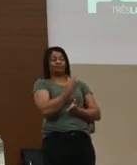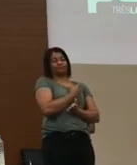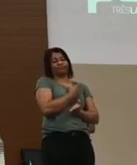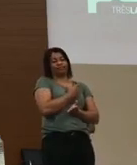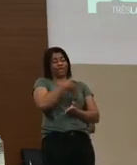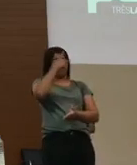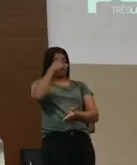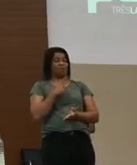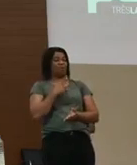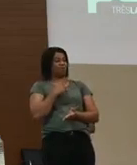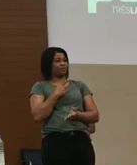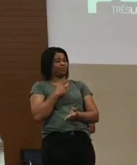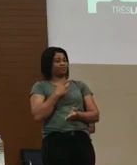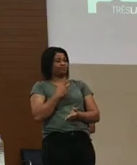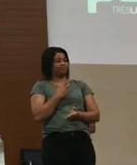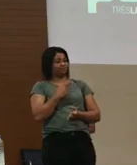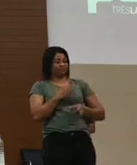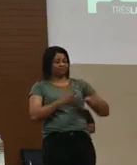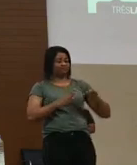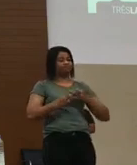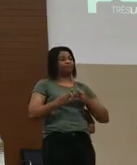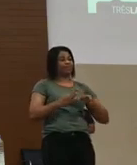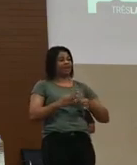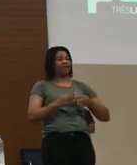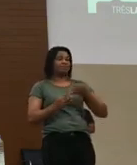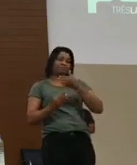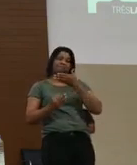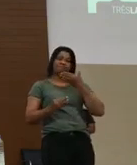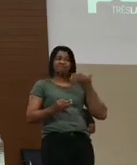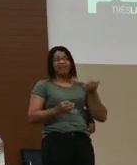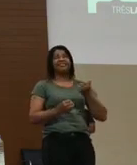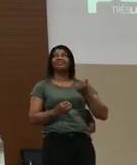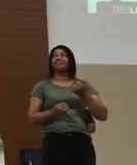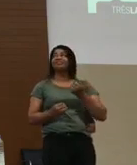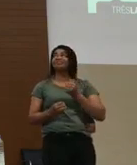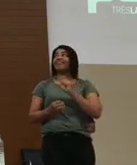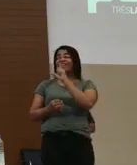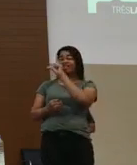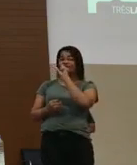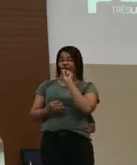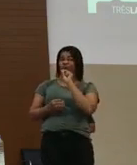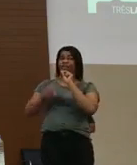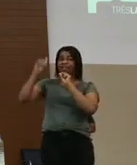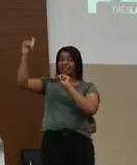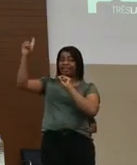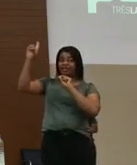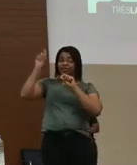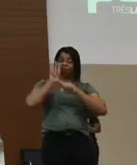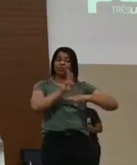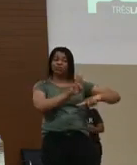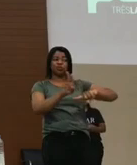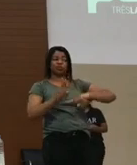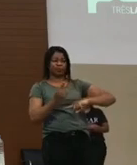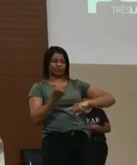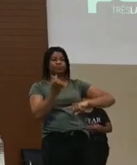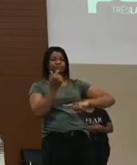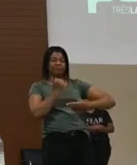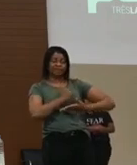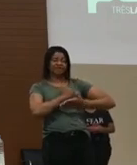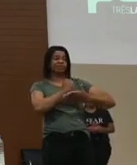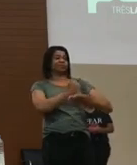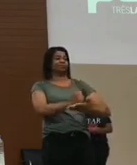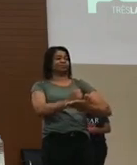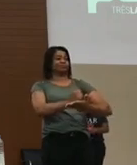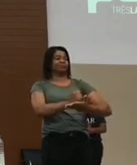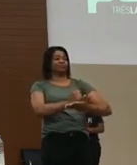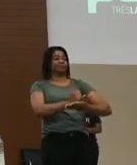mesmos administrar. Eu acho melhor que que possamos escolher Deus nos ajudar.